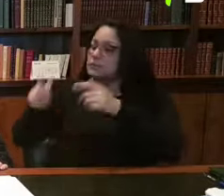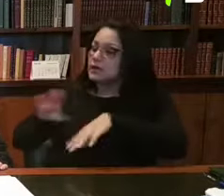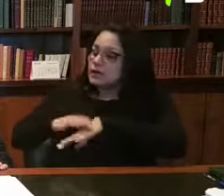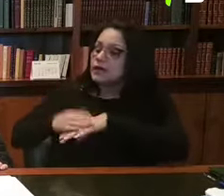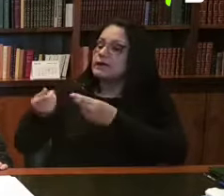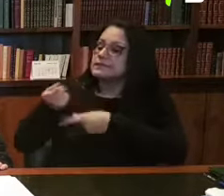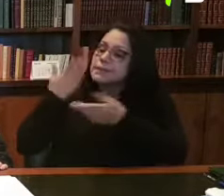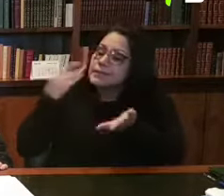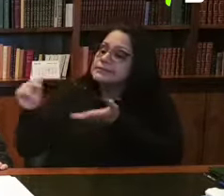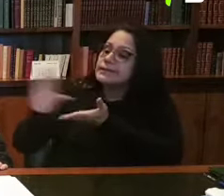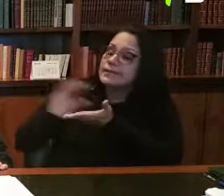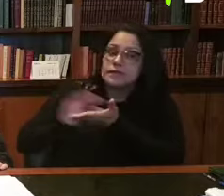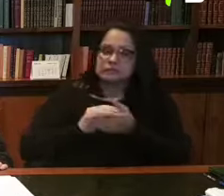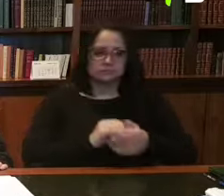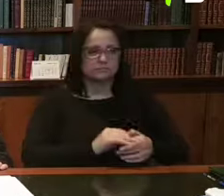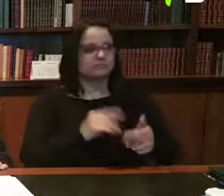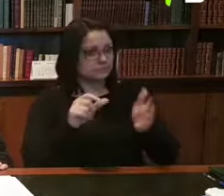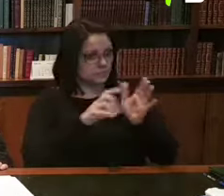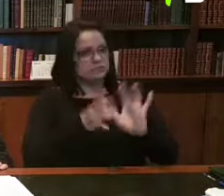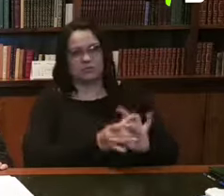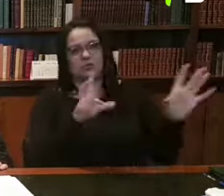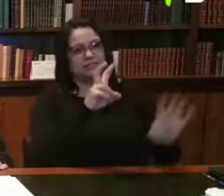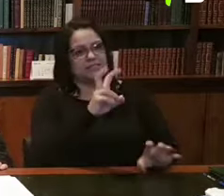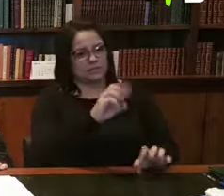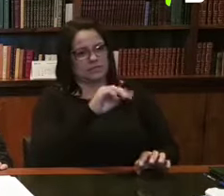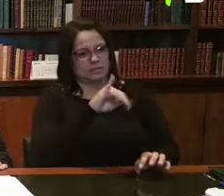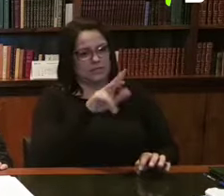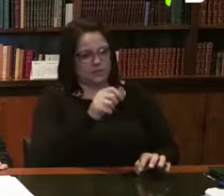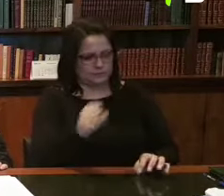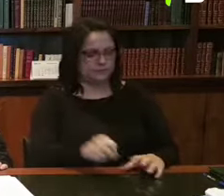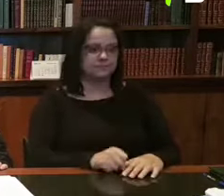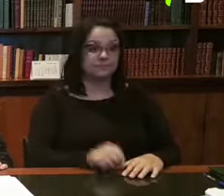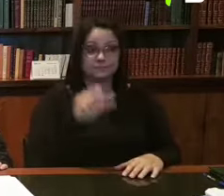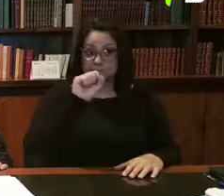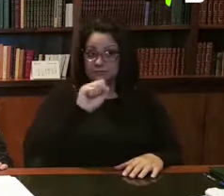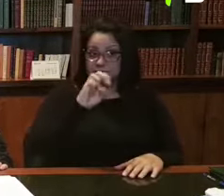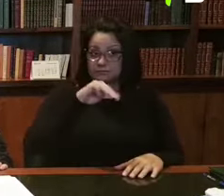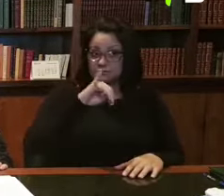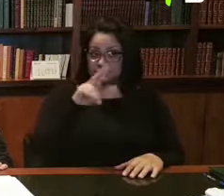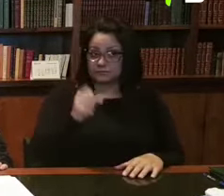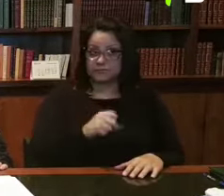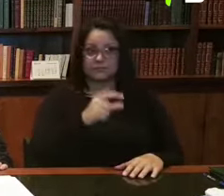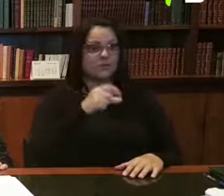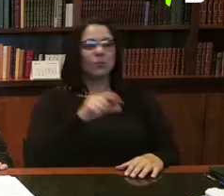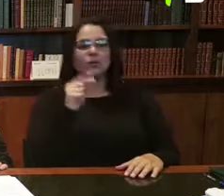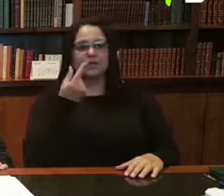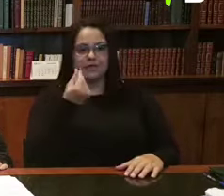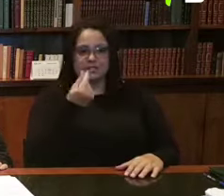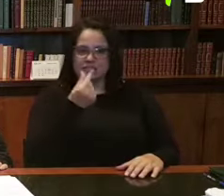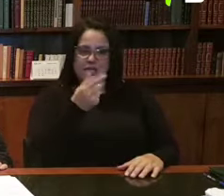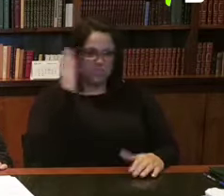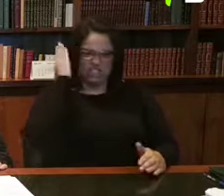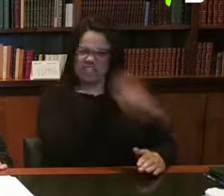liberamos 50 milhões porque fizemos há 8 milhões transferência fundo-a-fundo é o seguinte dinheiro